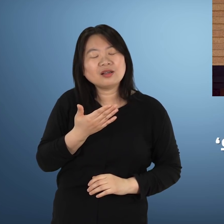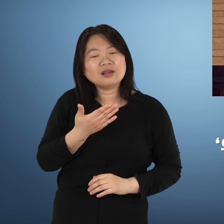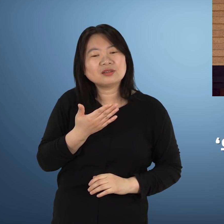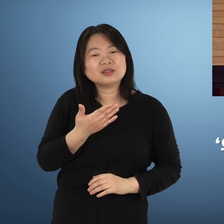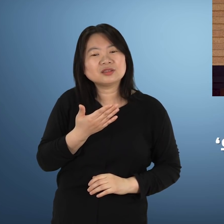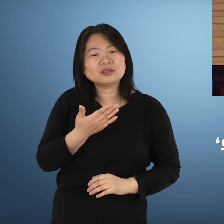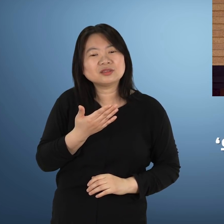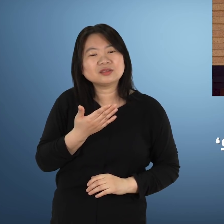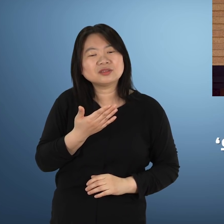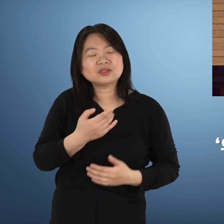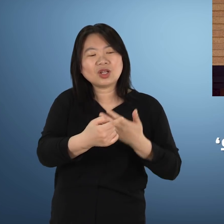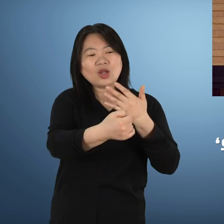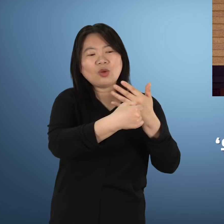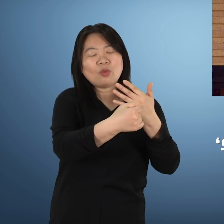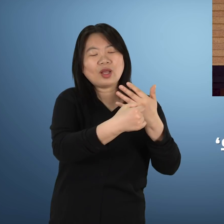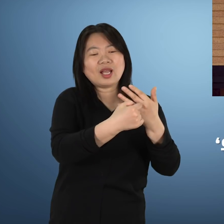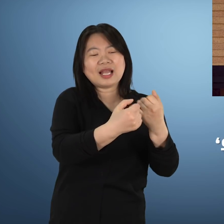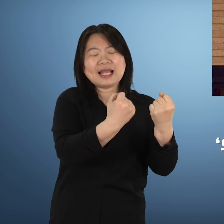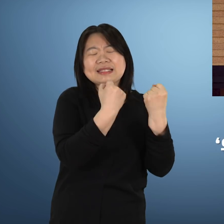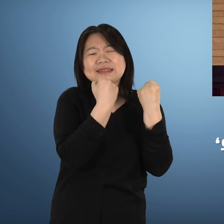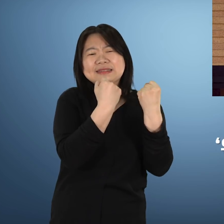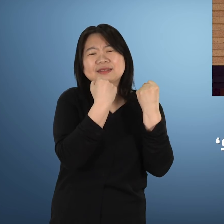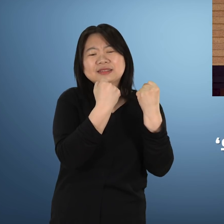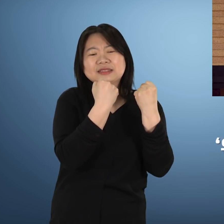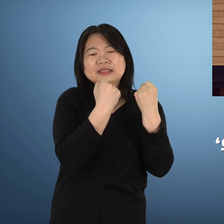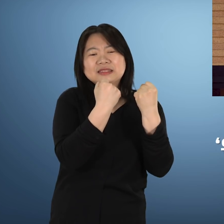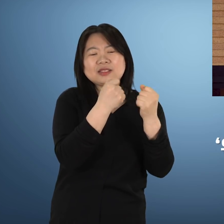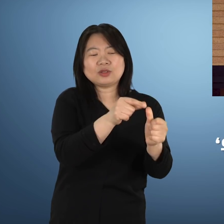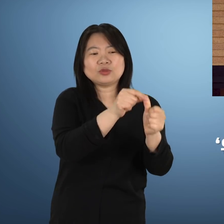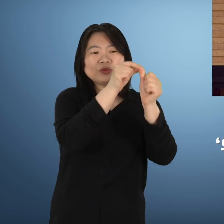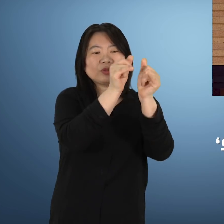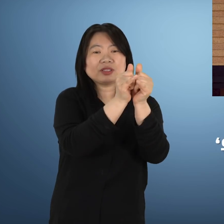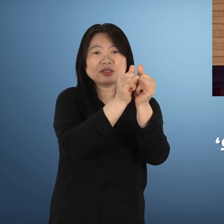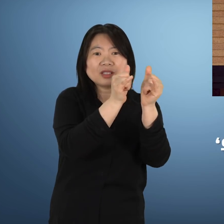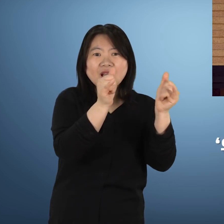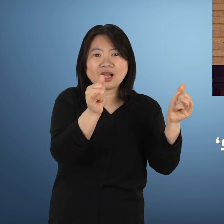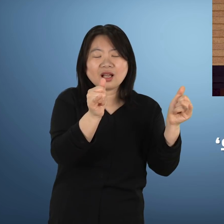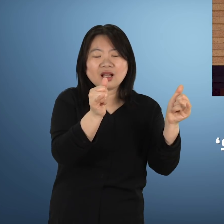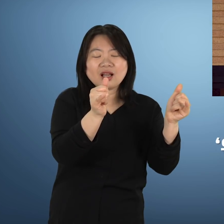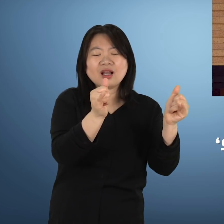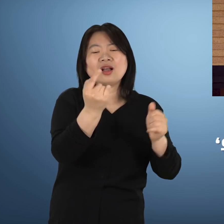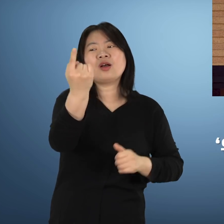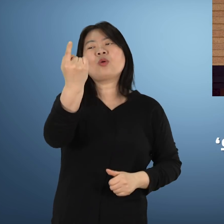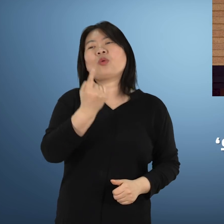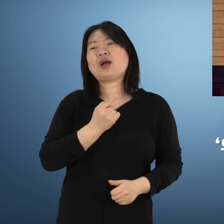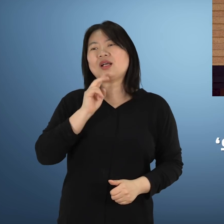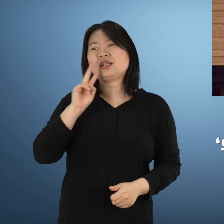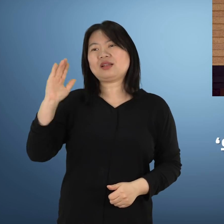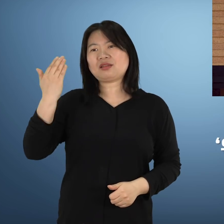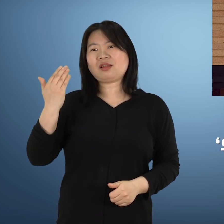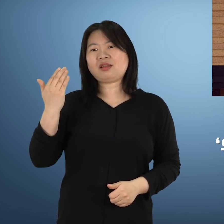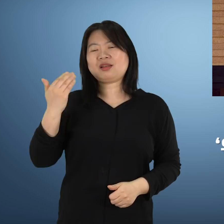누군가 외부적인 힘의 구원자가 오셔야 되겠구나.